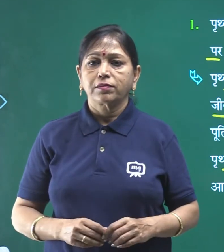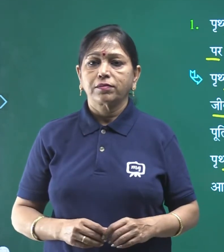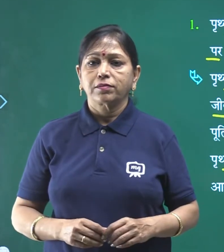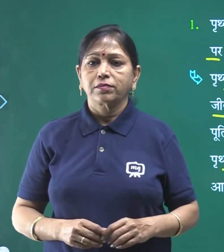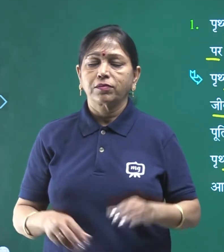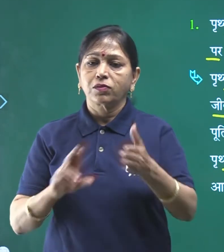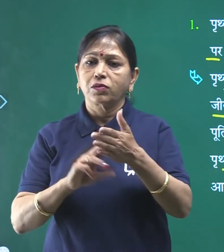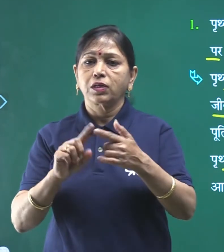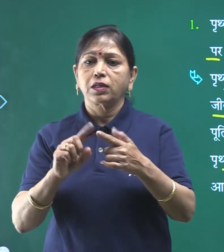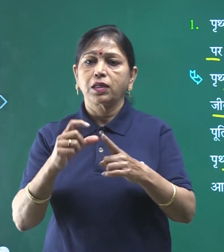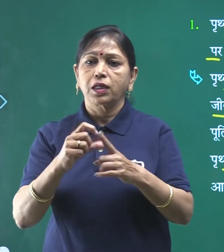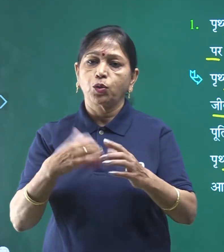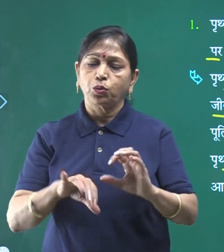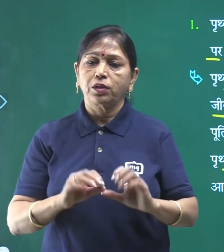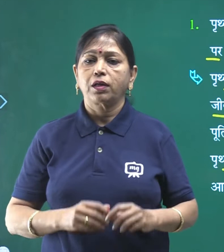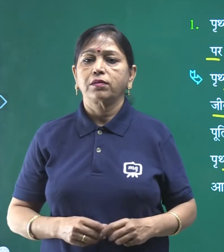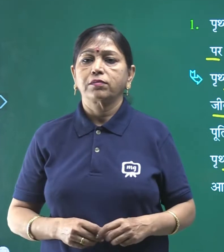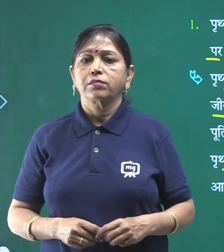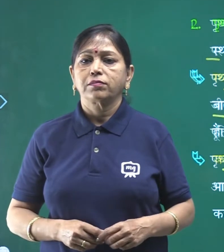में आ सकता होती है